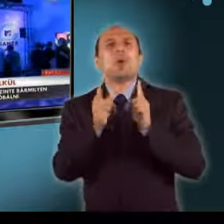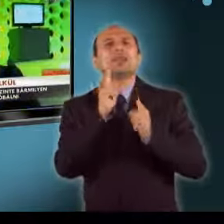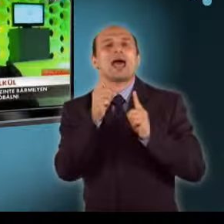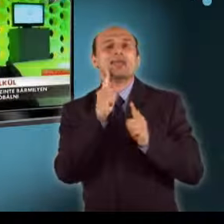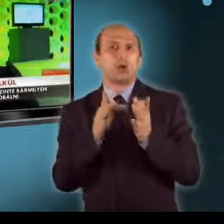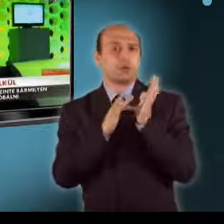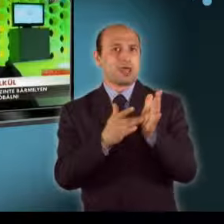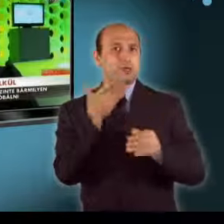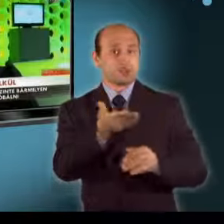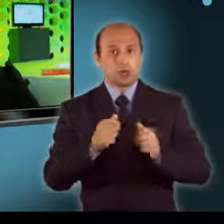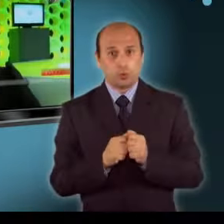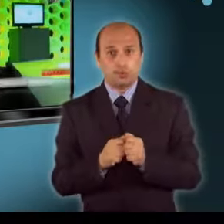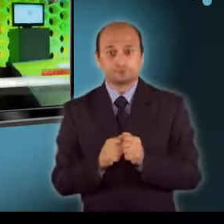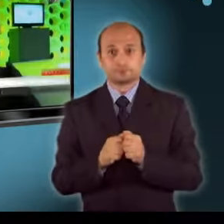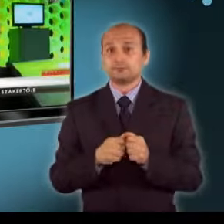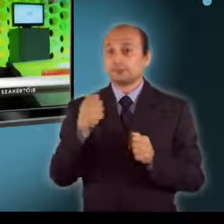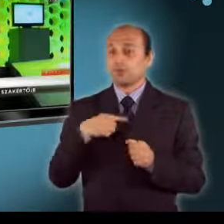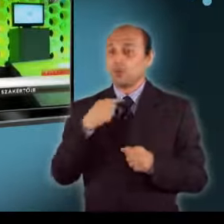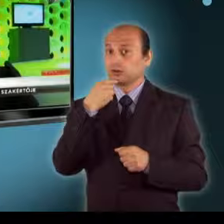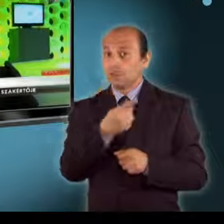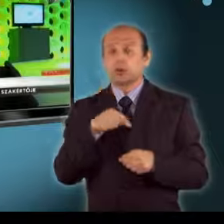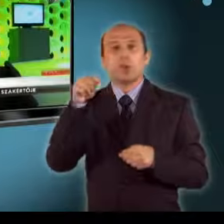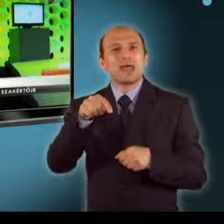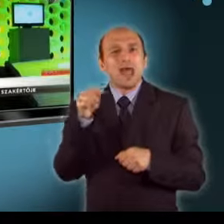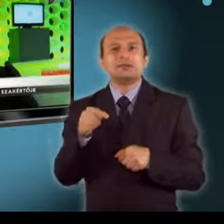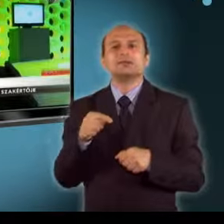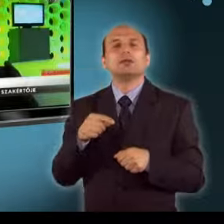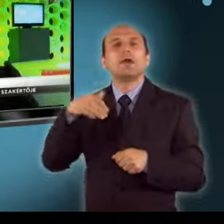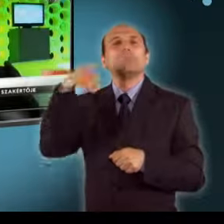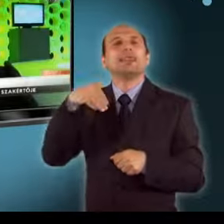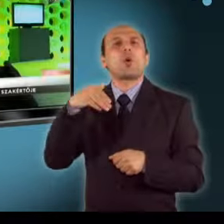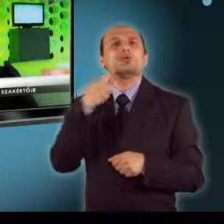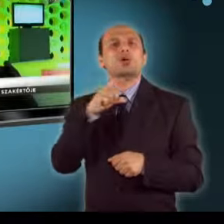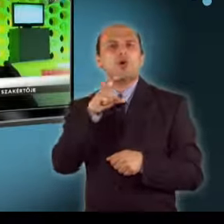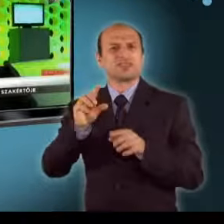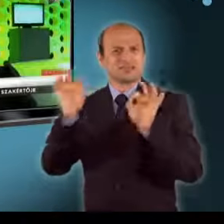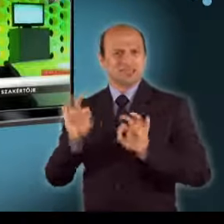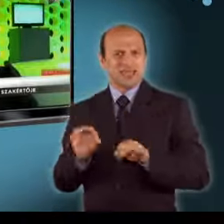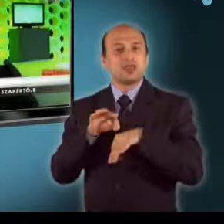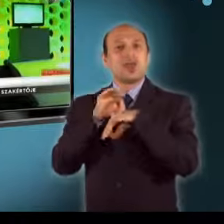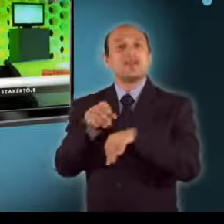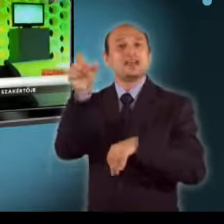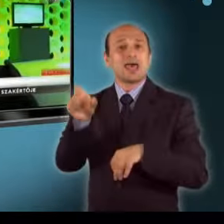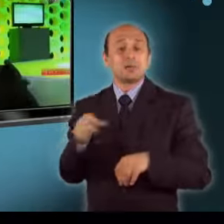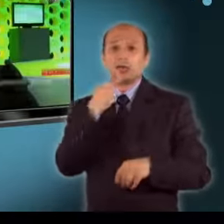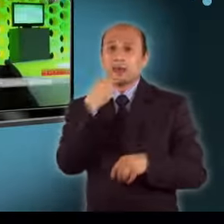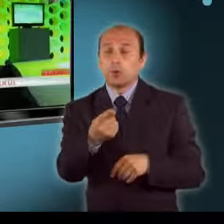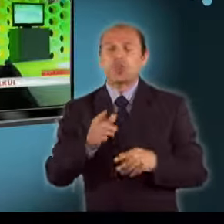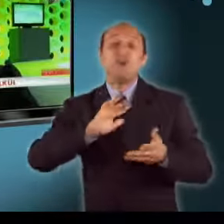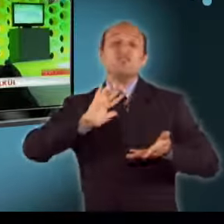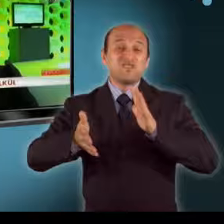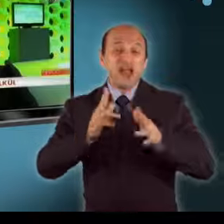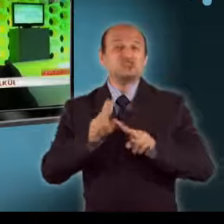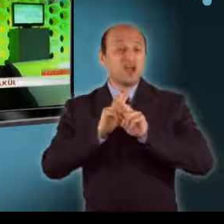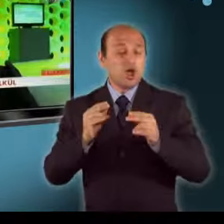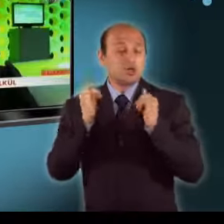seregszemléje. Az idei volt a legjobb évünk, mondta a Microsoft egyik vezetője, aki szerint válság ide, válság